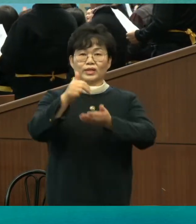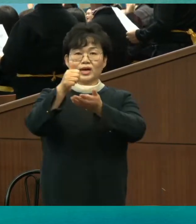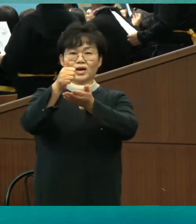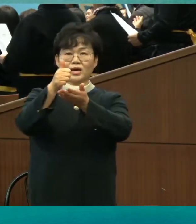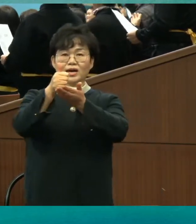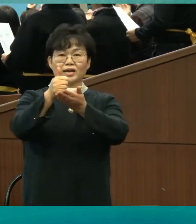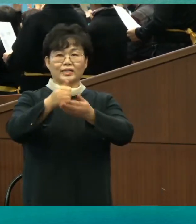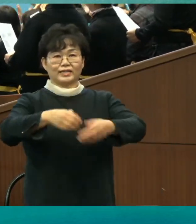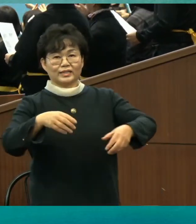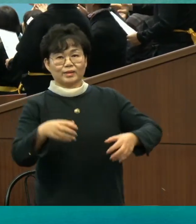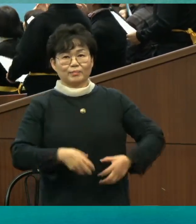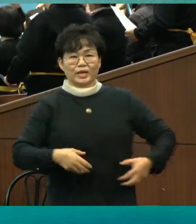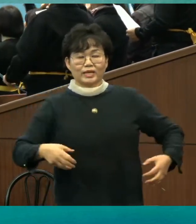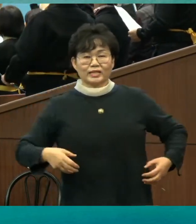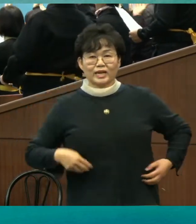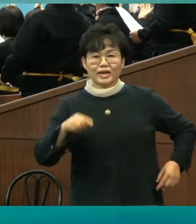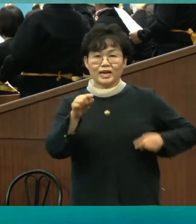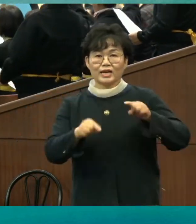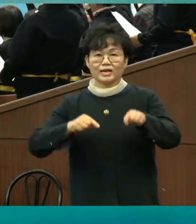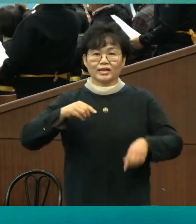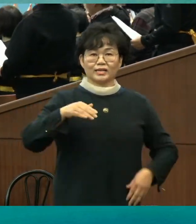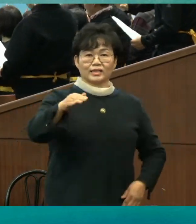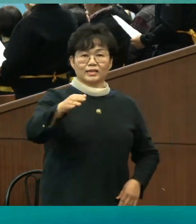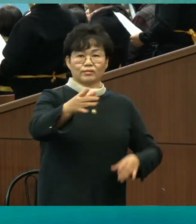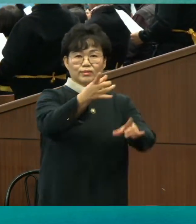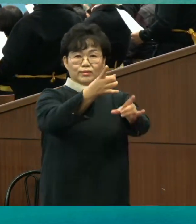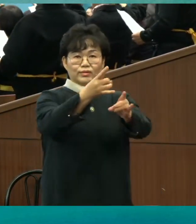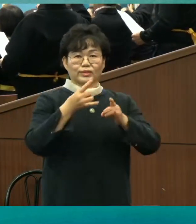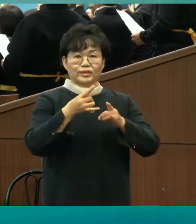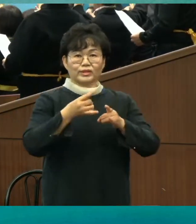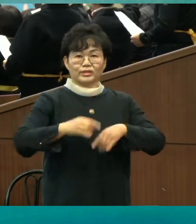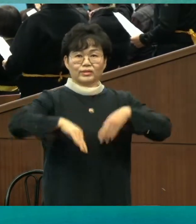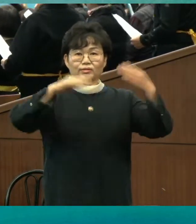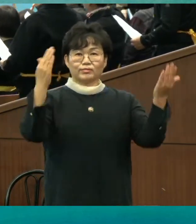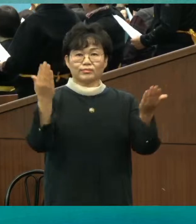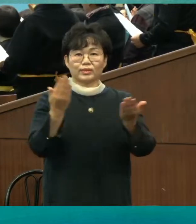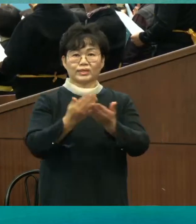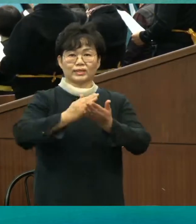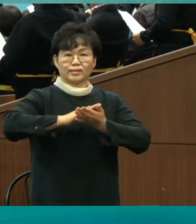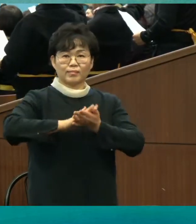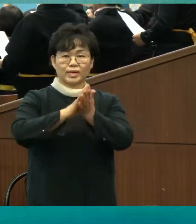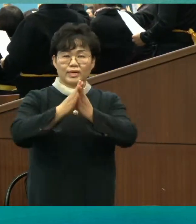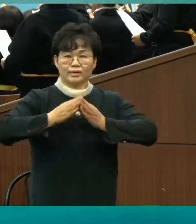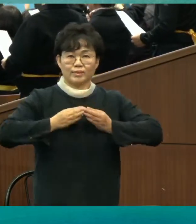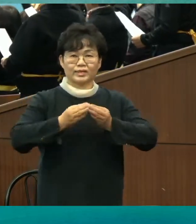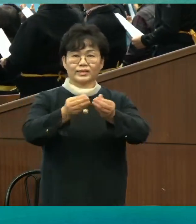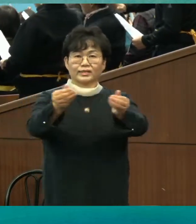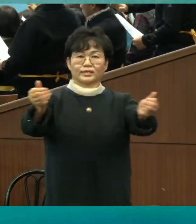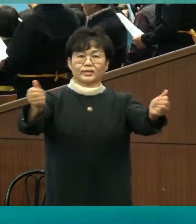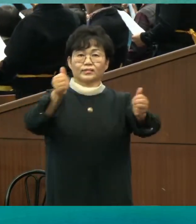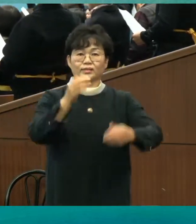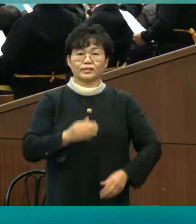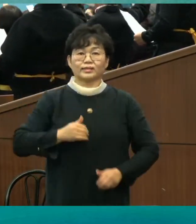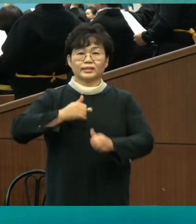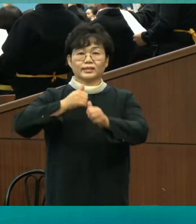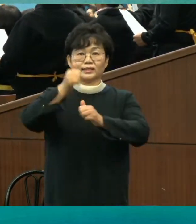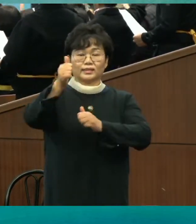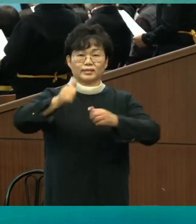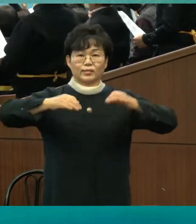주님과 담대히 나아가 원수를 완전히 밟아 이겨